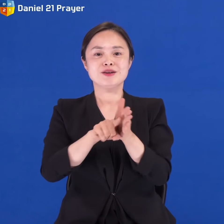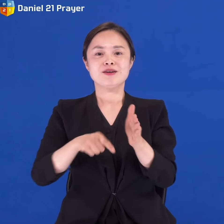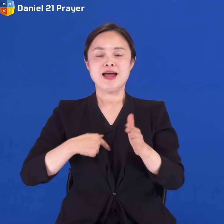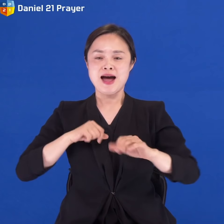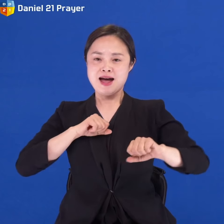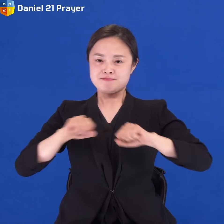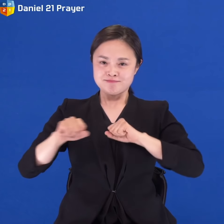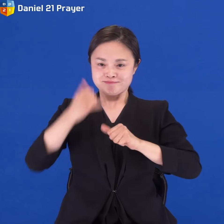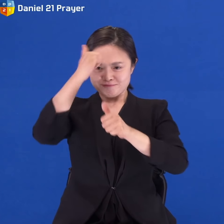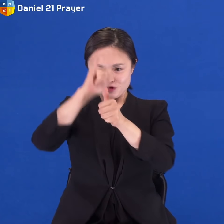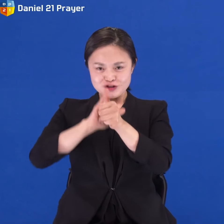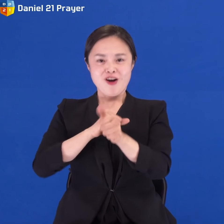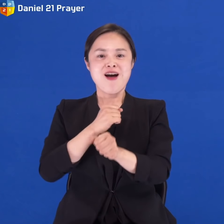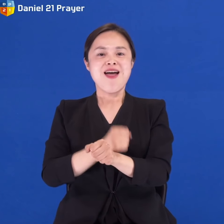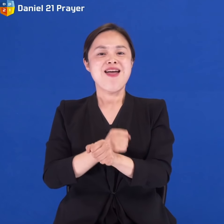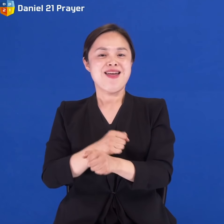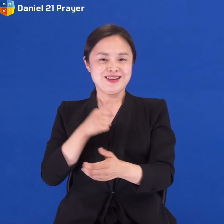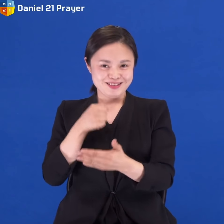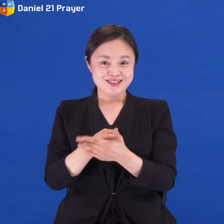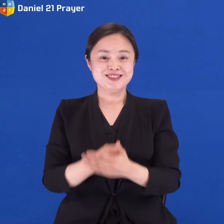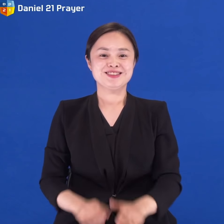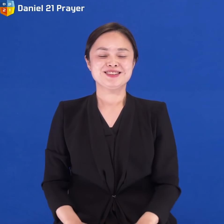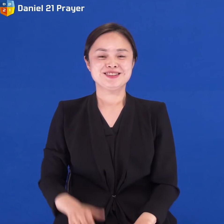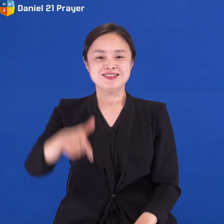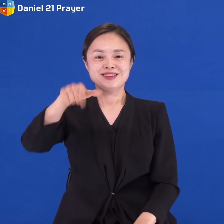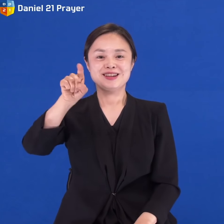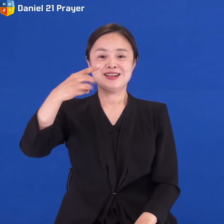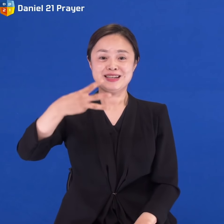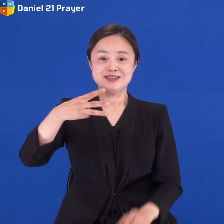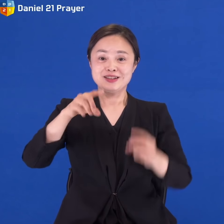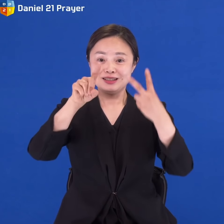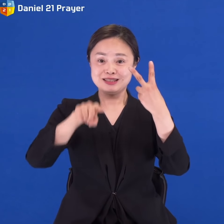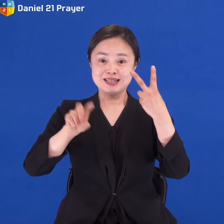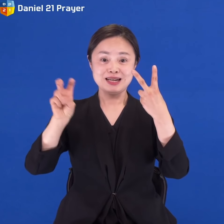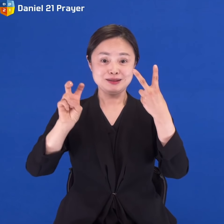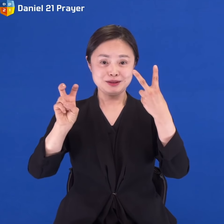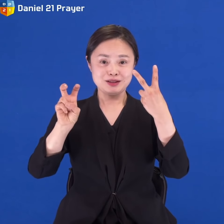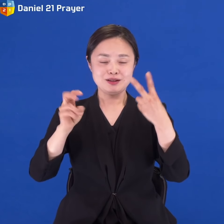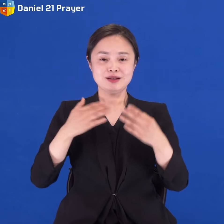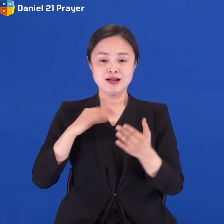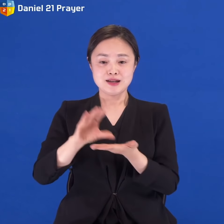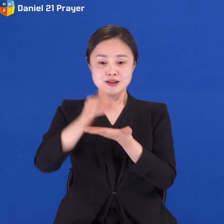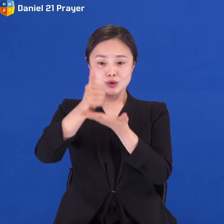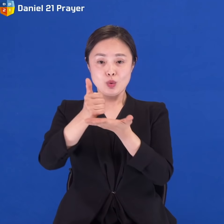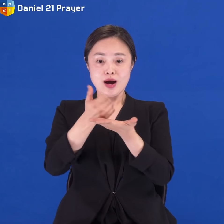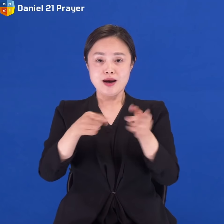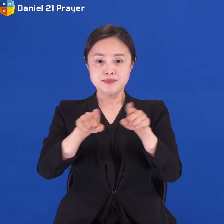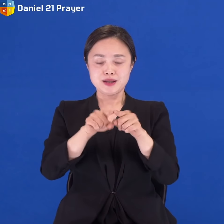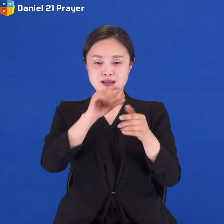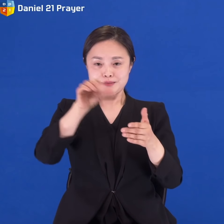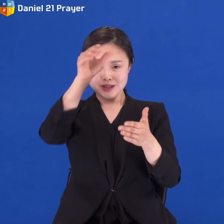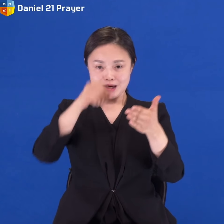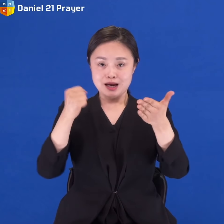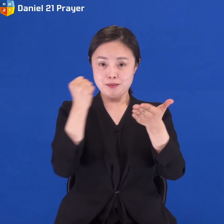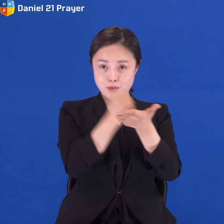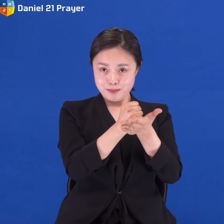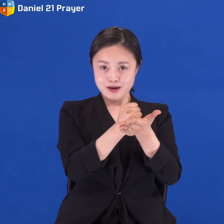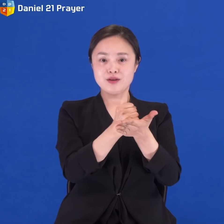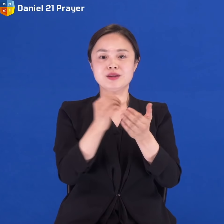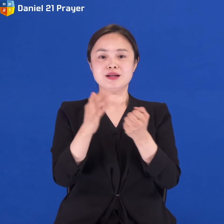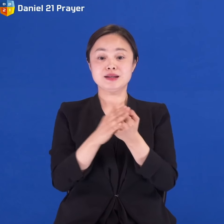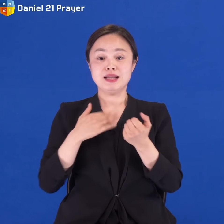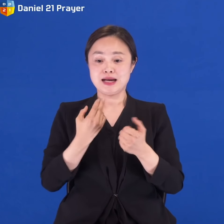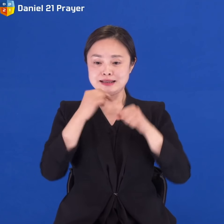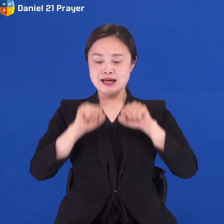갈라디아서 2장 20절 말씀, 내가 그리스도와 함께 십자가에 못 박혔나니 그런즉 이제는 내가 산 것이 아니요 오직 내 안에